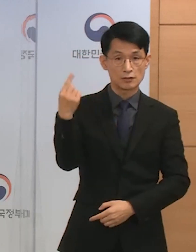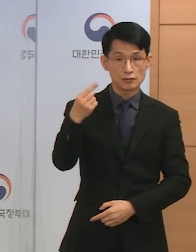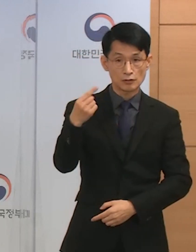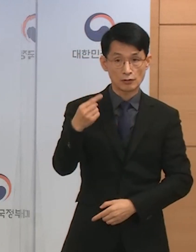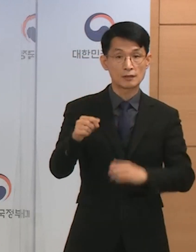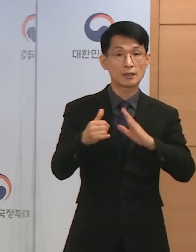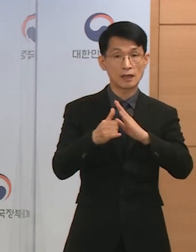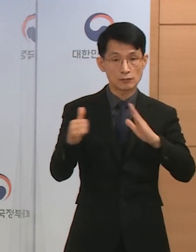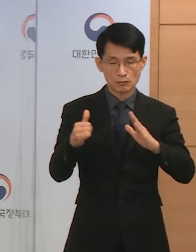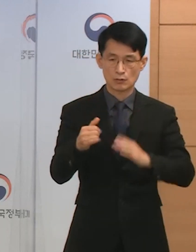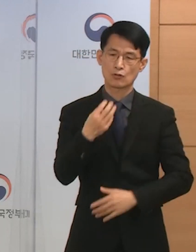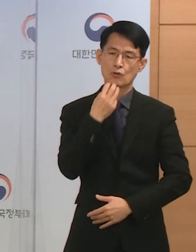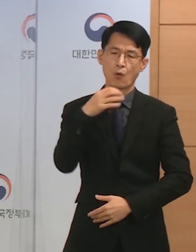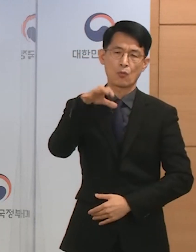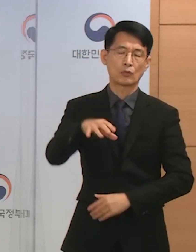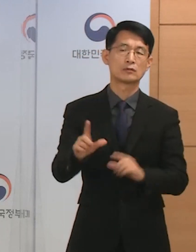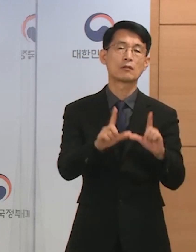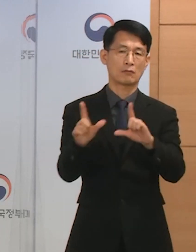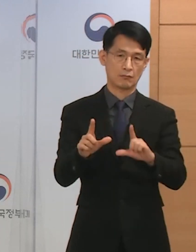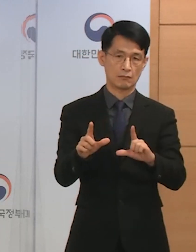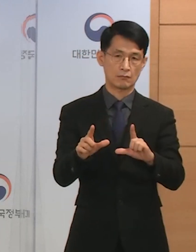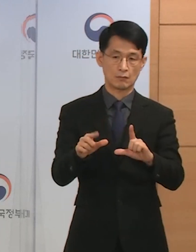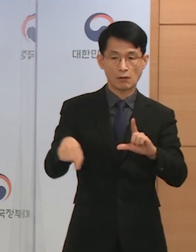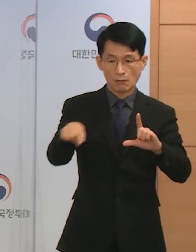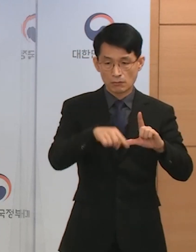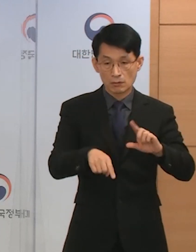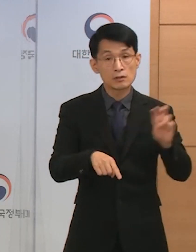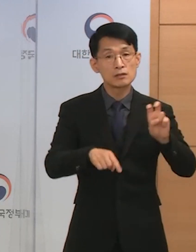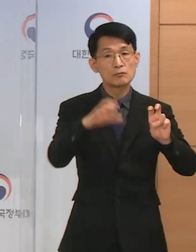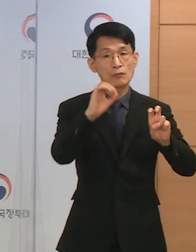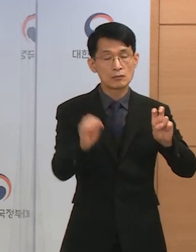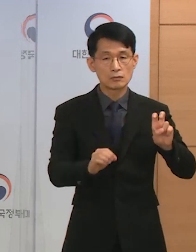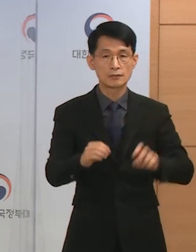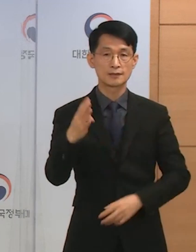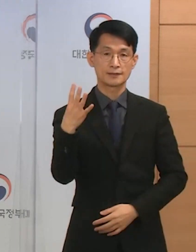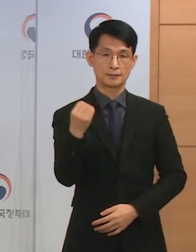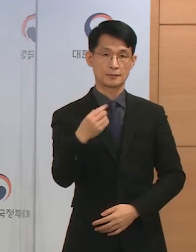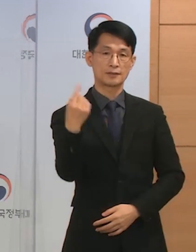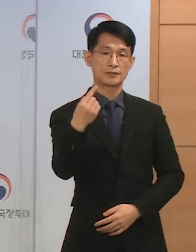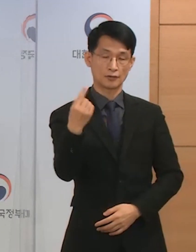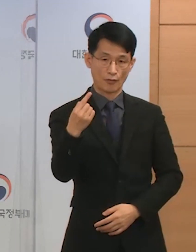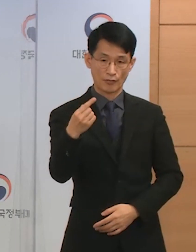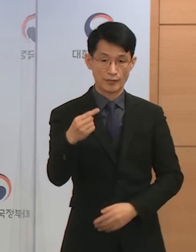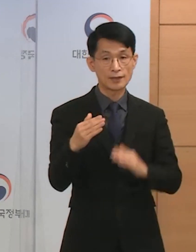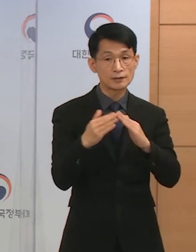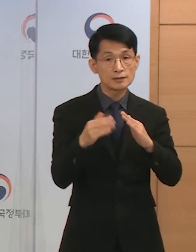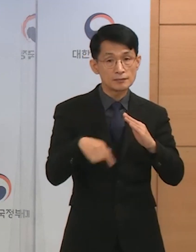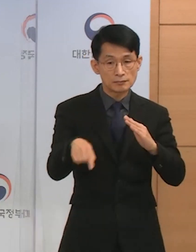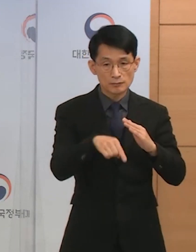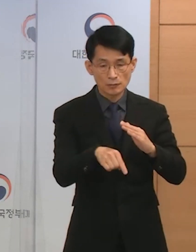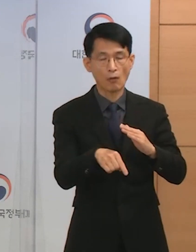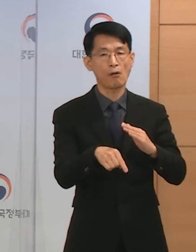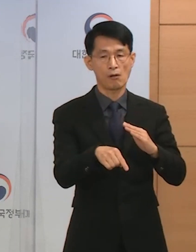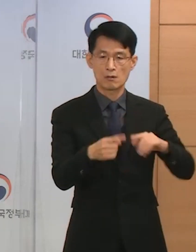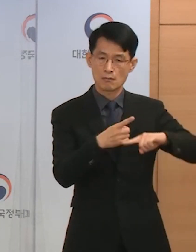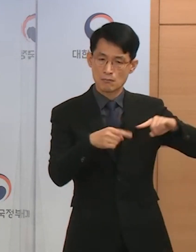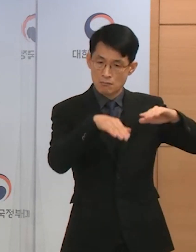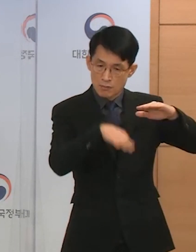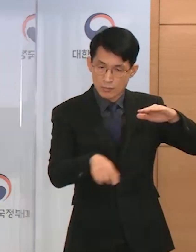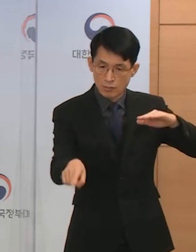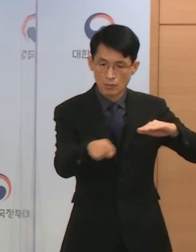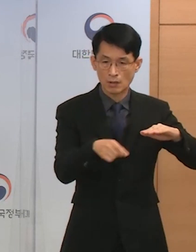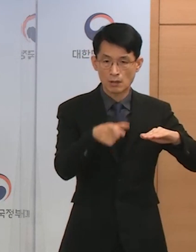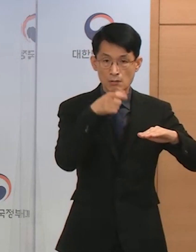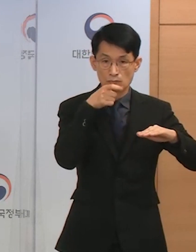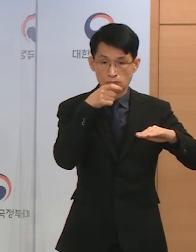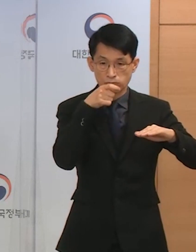1천 가구가 서울에 있고, 이 중에 20%인 4만 1천 호의 반지하 가구가 침수